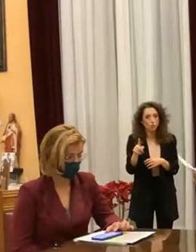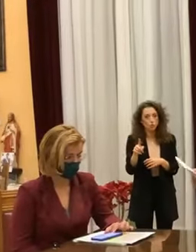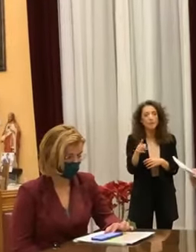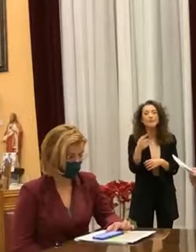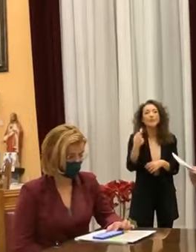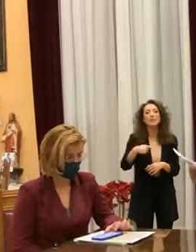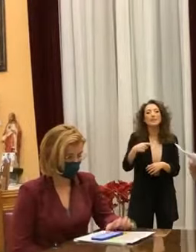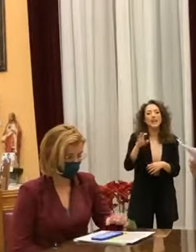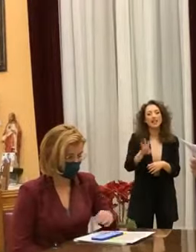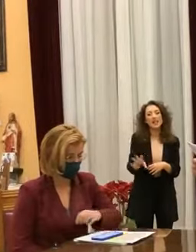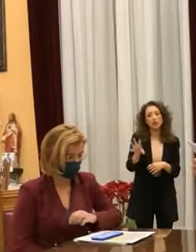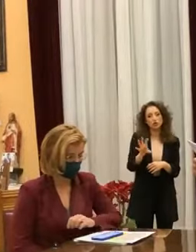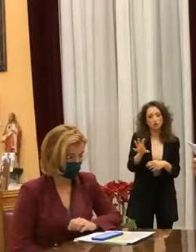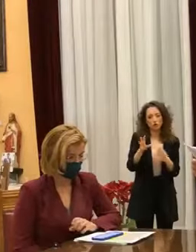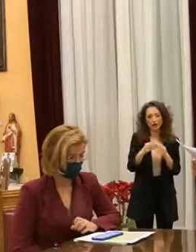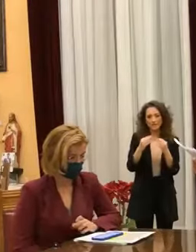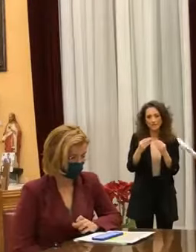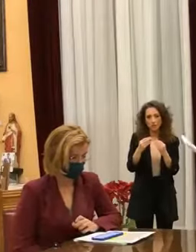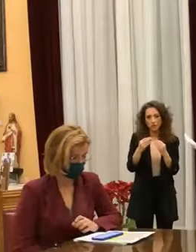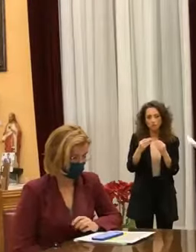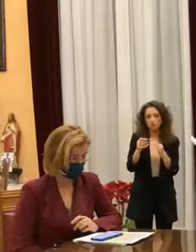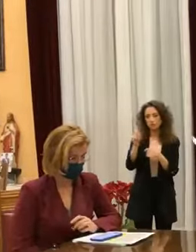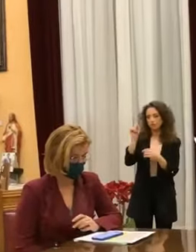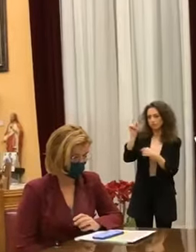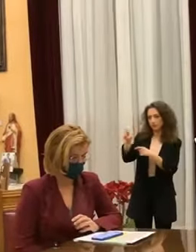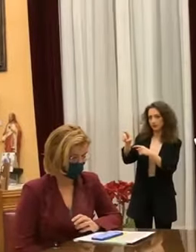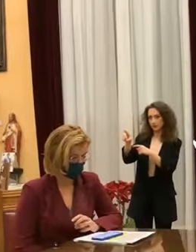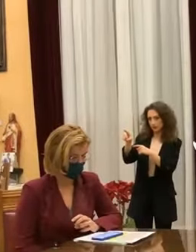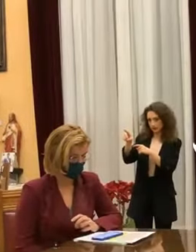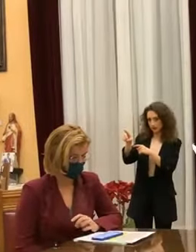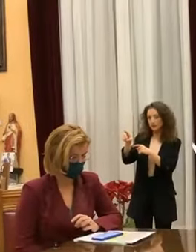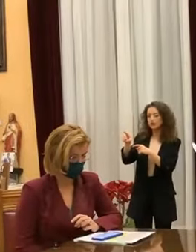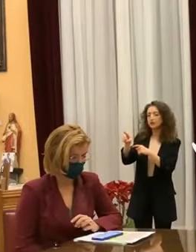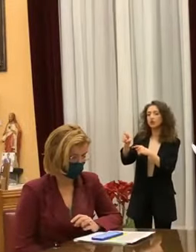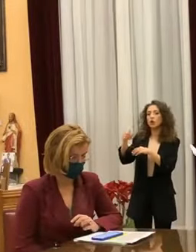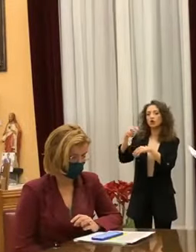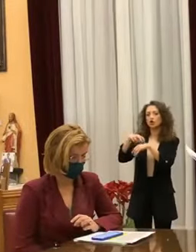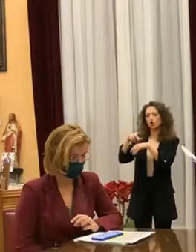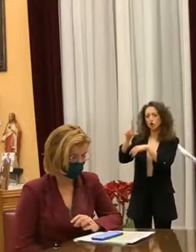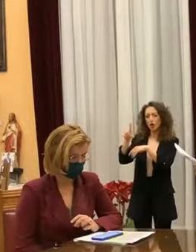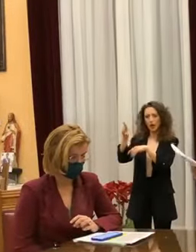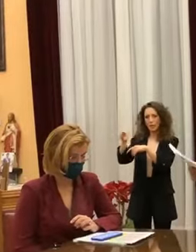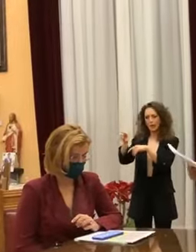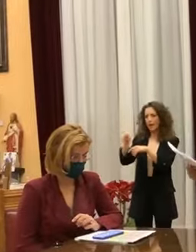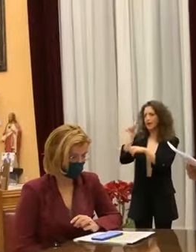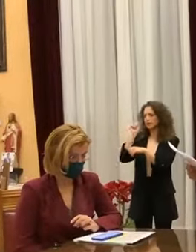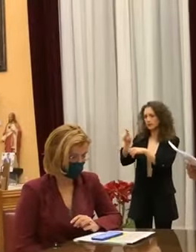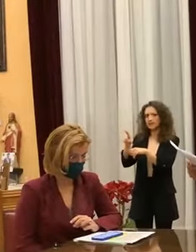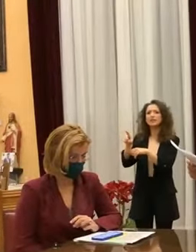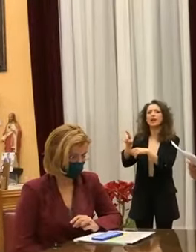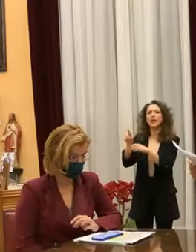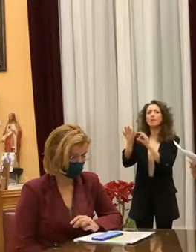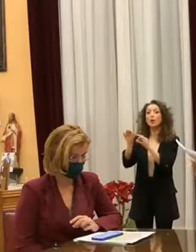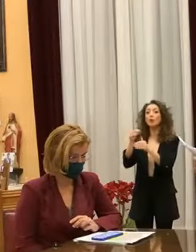Regione ha notificato al dottore Paolo Lapaglia l'avvio del procedimento per